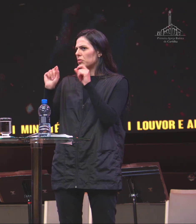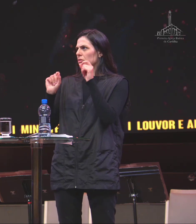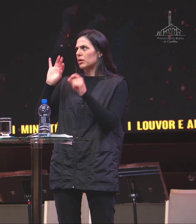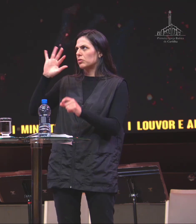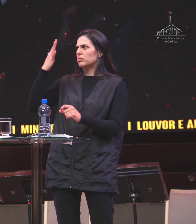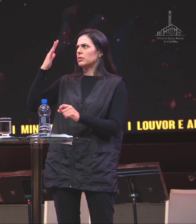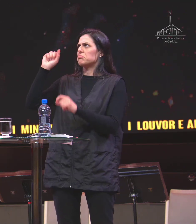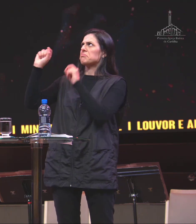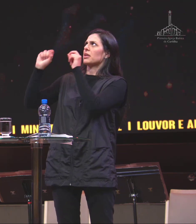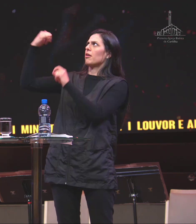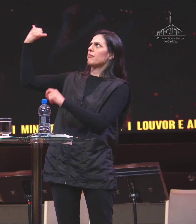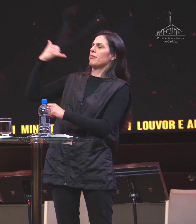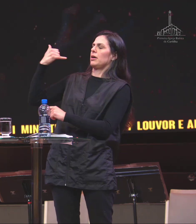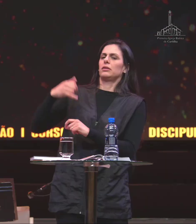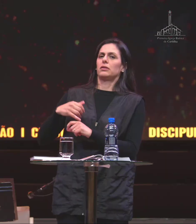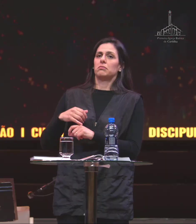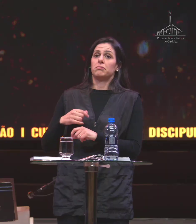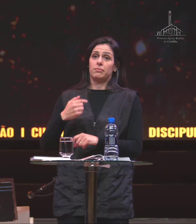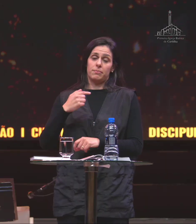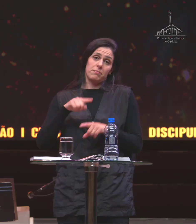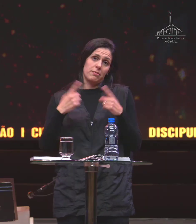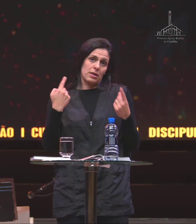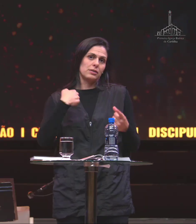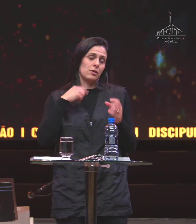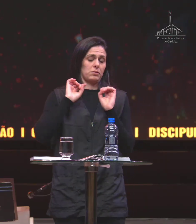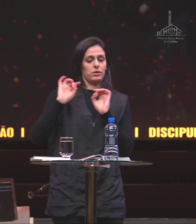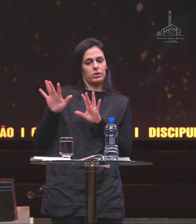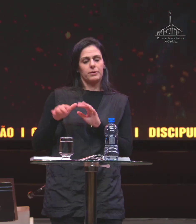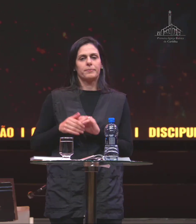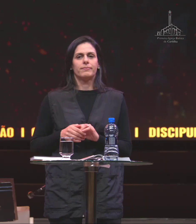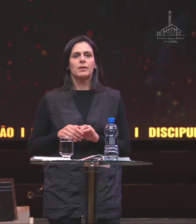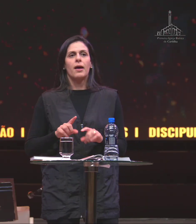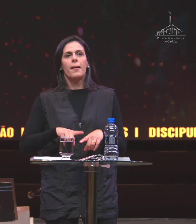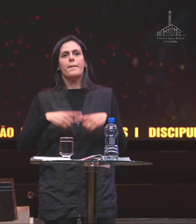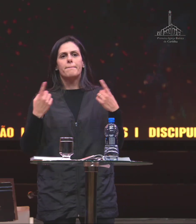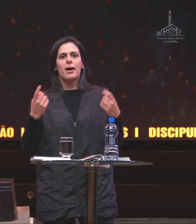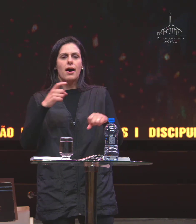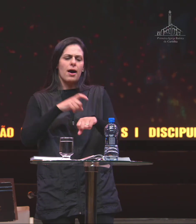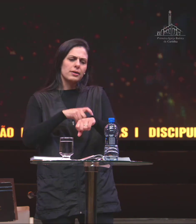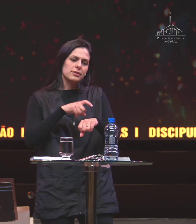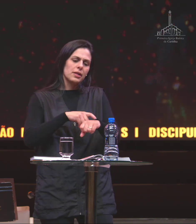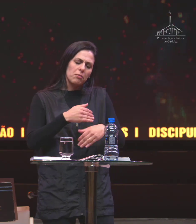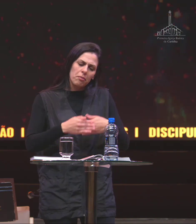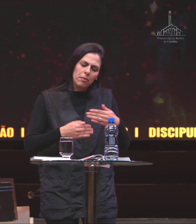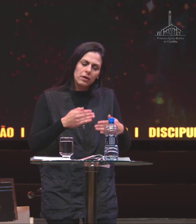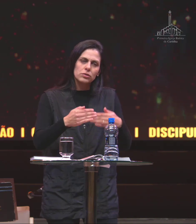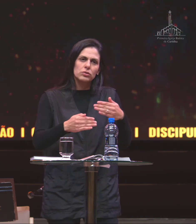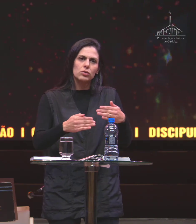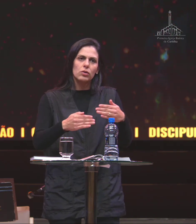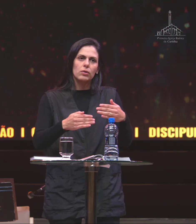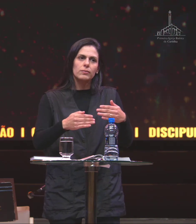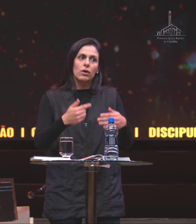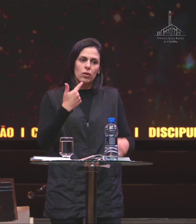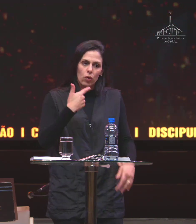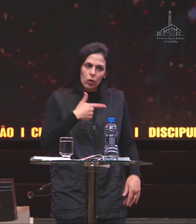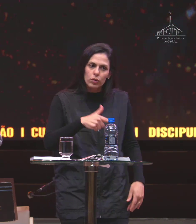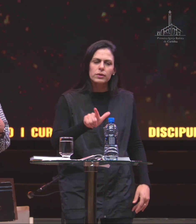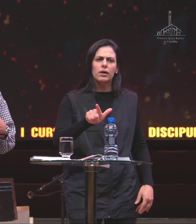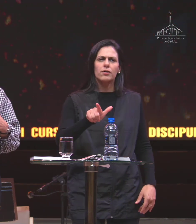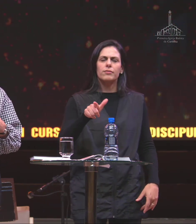gente imaginava que essas coisas pudessem acontecer. Bom, a gente já orava, né, pastor? A gente falava, e agora tem o pastor Kleberson que está à frente